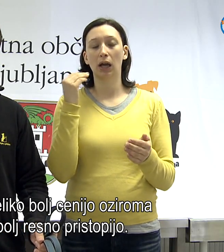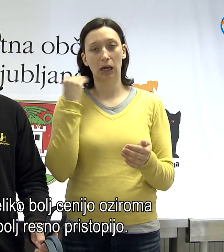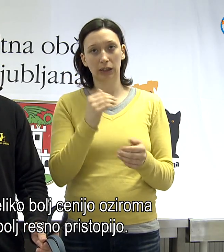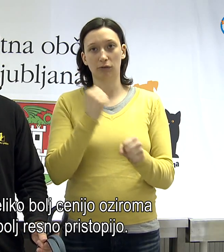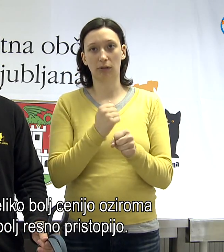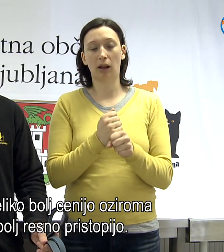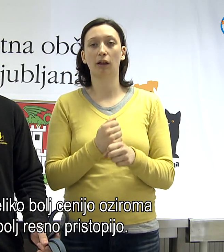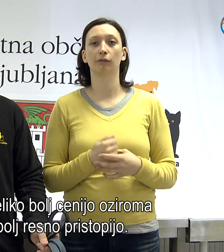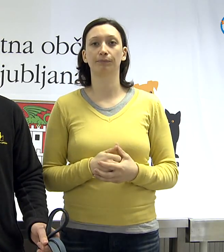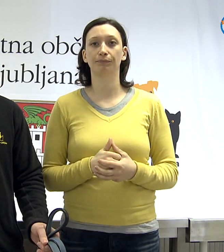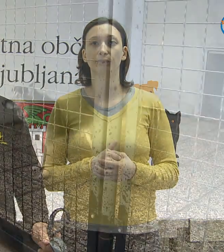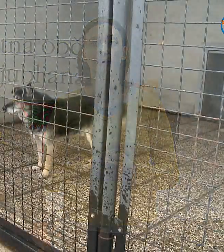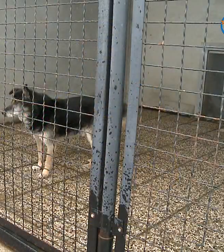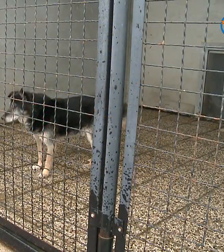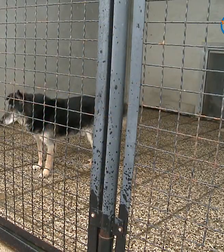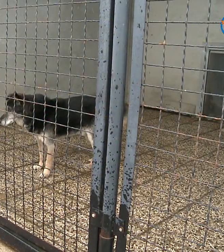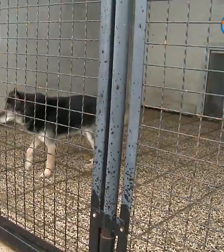pristopijo.